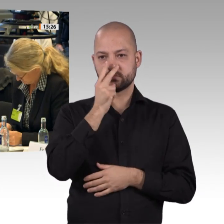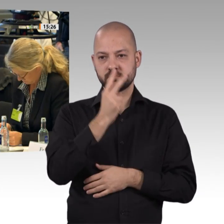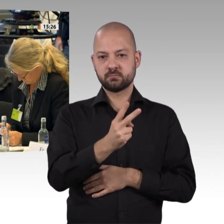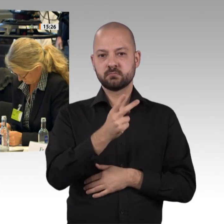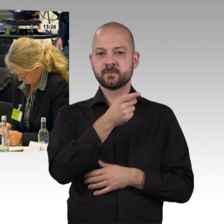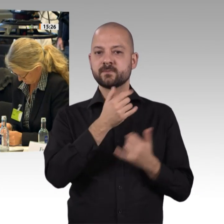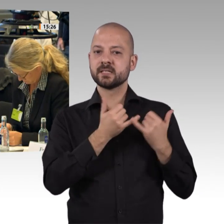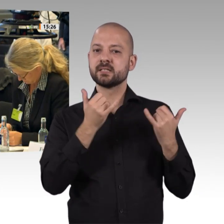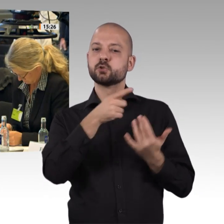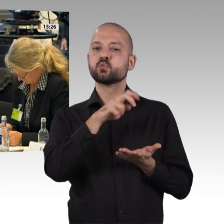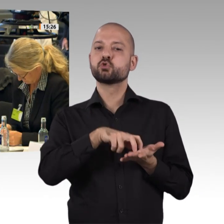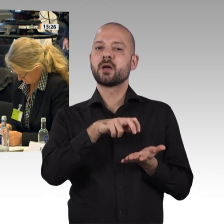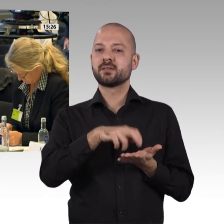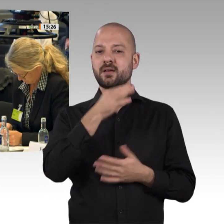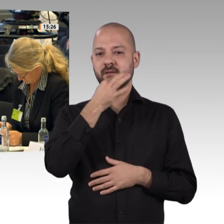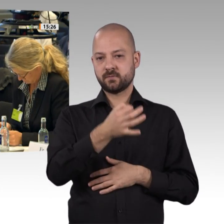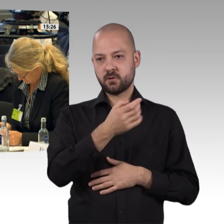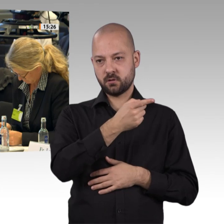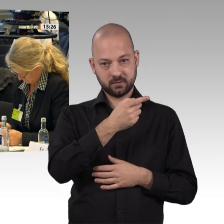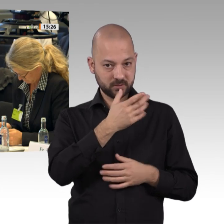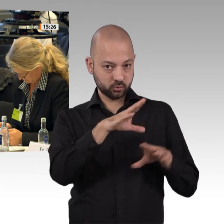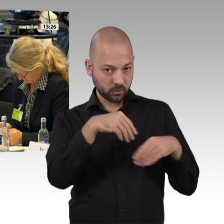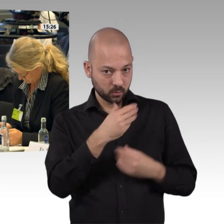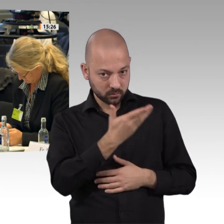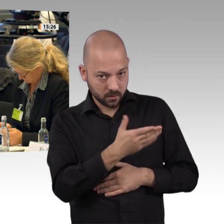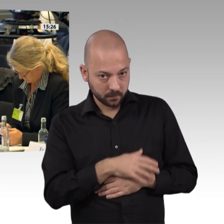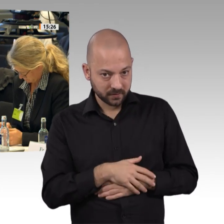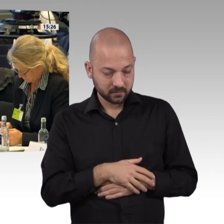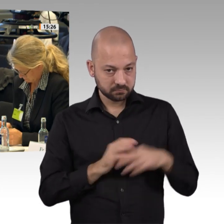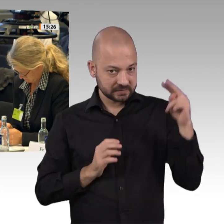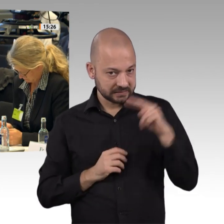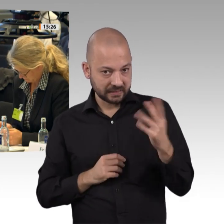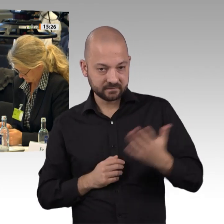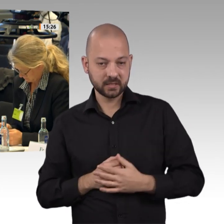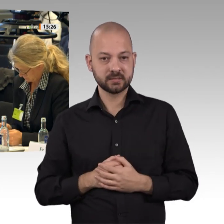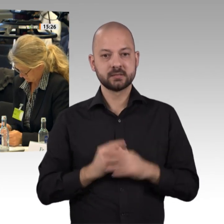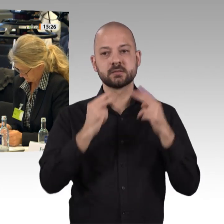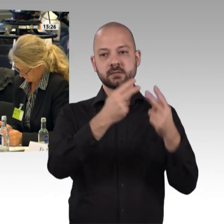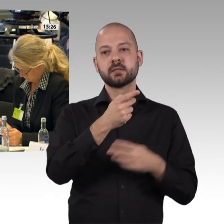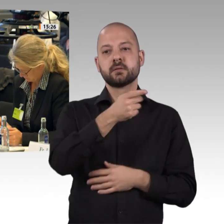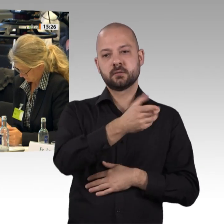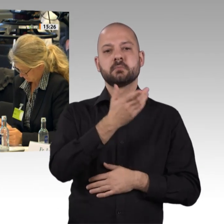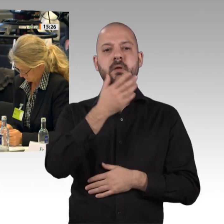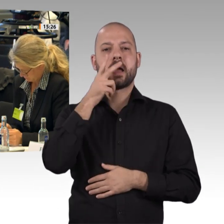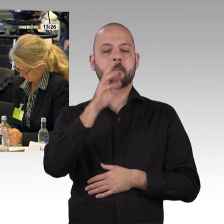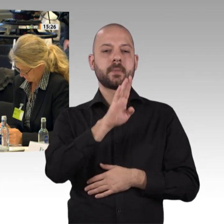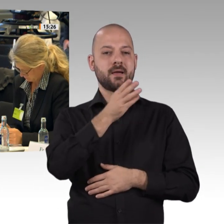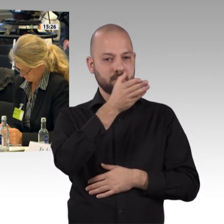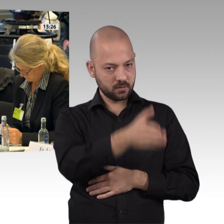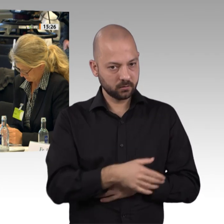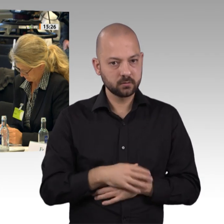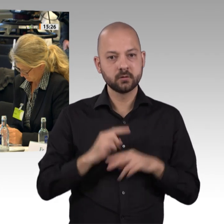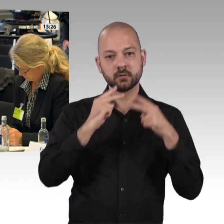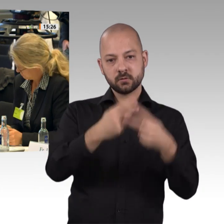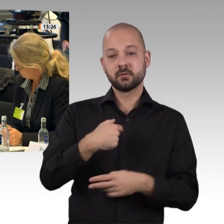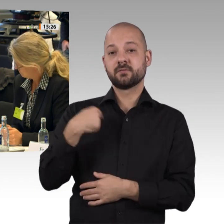für Arbeit eigentlich ein Stück weit zu kurz gesprungen fanden. Wir hätten damals schon gerne auch ein Budget für Ausbildung gehabt. Dass dieses jetzt kommt, begrüßen